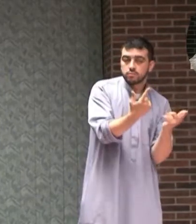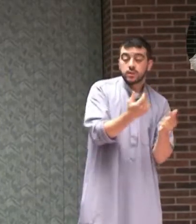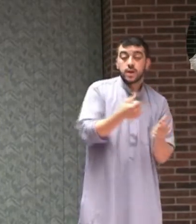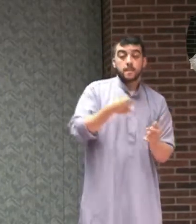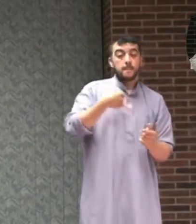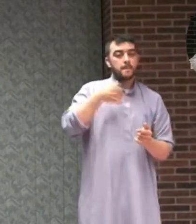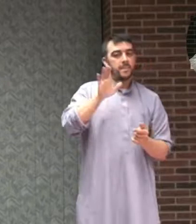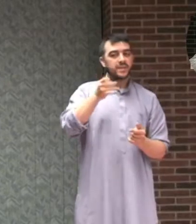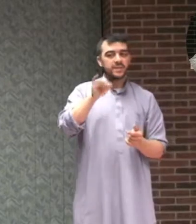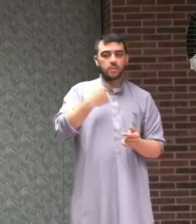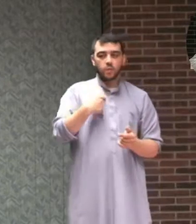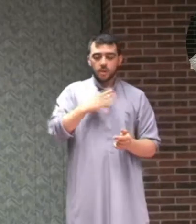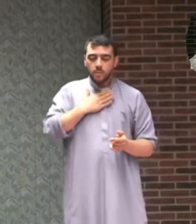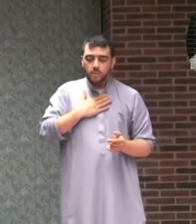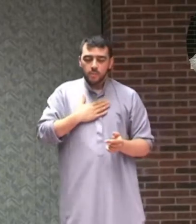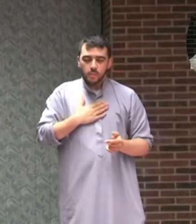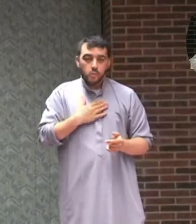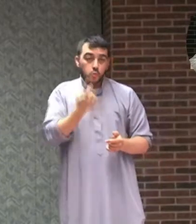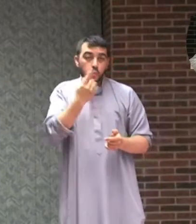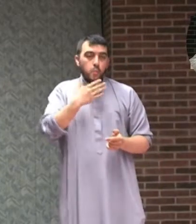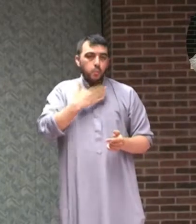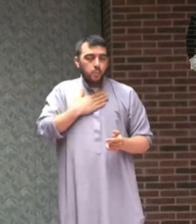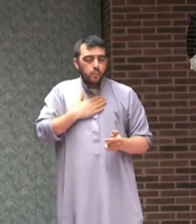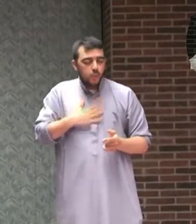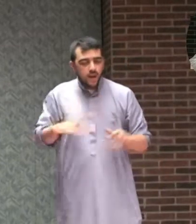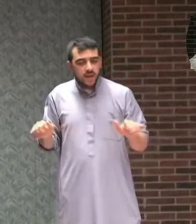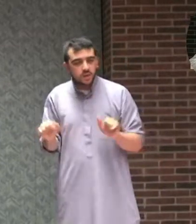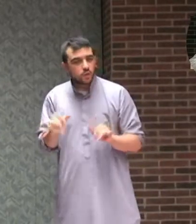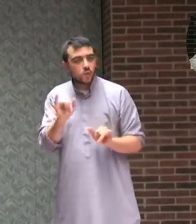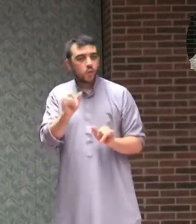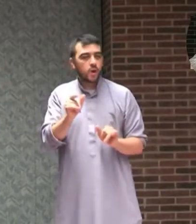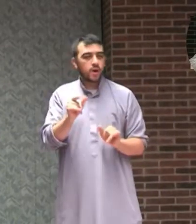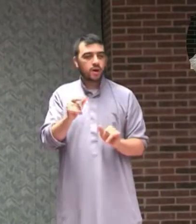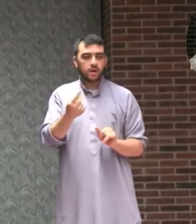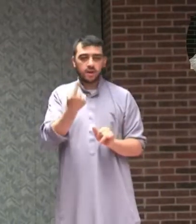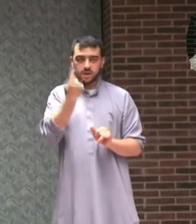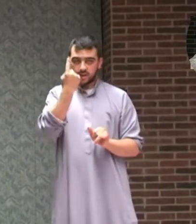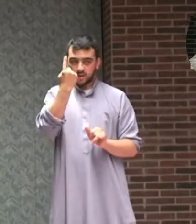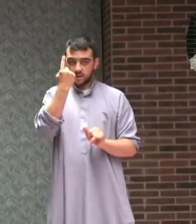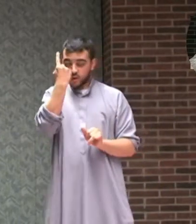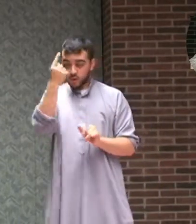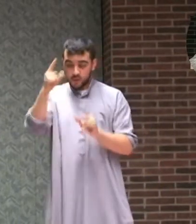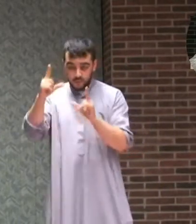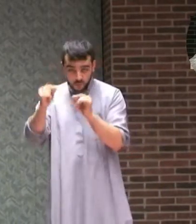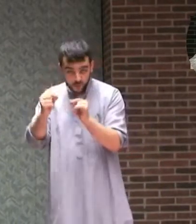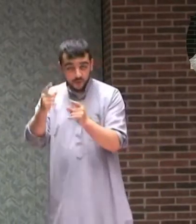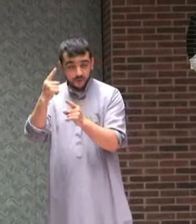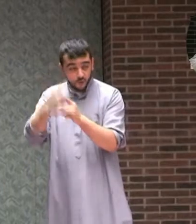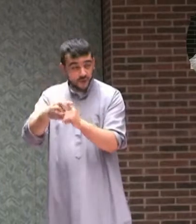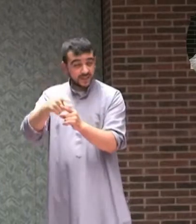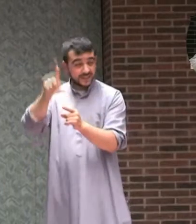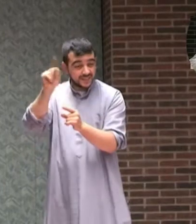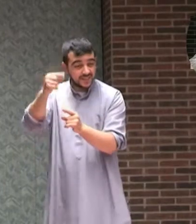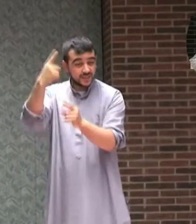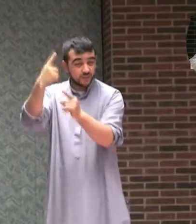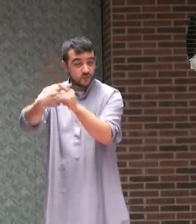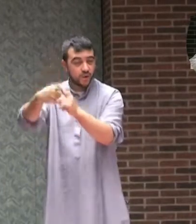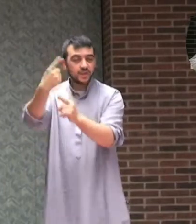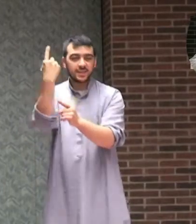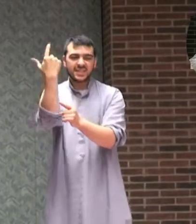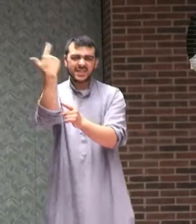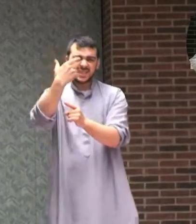chaque hasana sera décuplé par 10, jusqu'à fois 70, jusqu'à fois